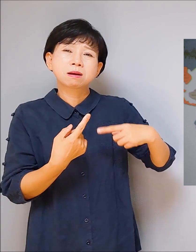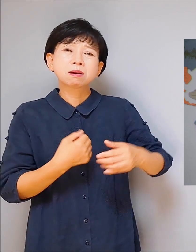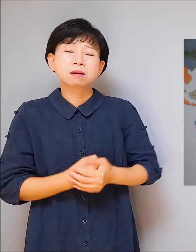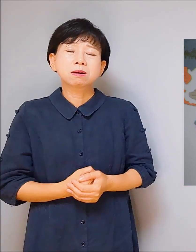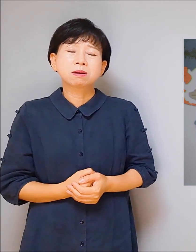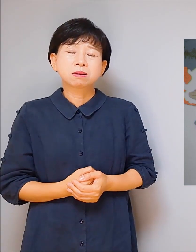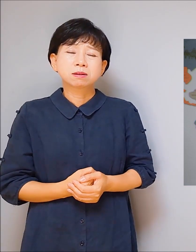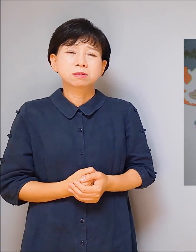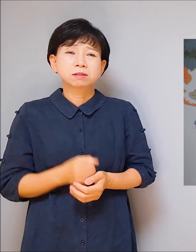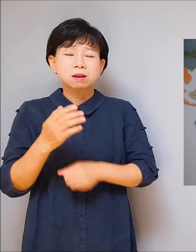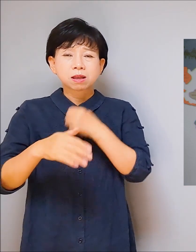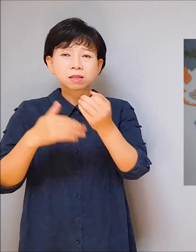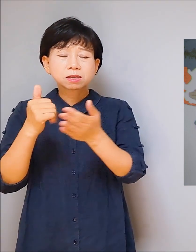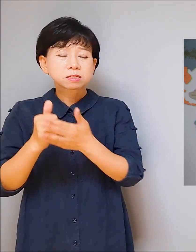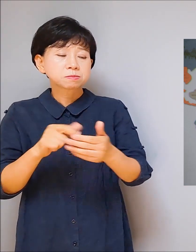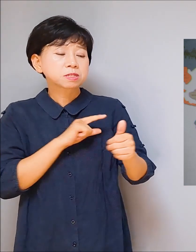뭐냐?